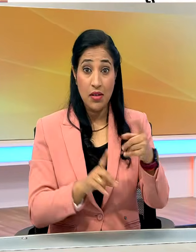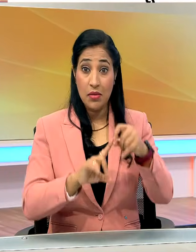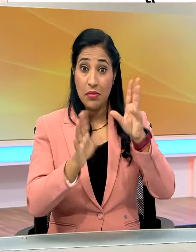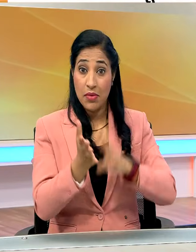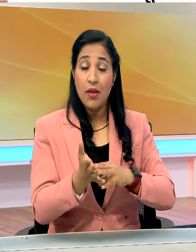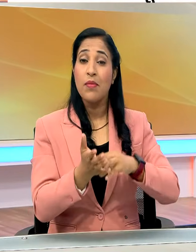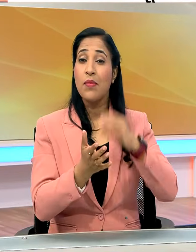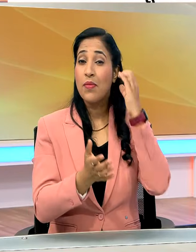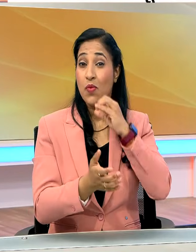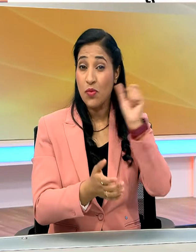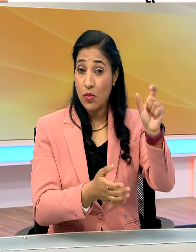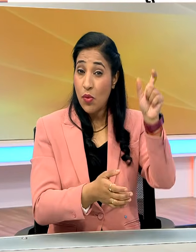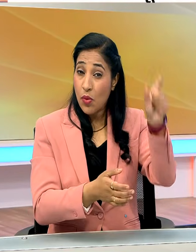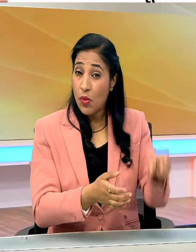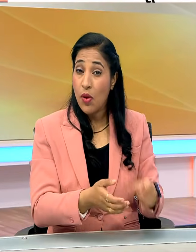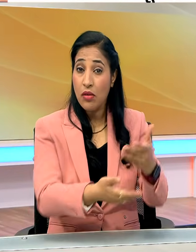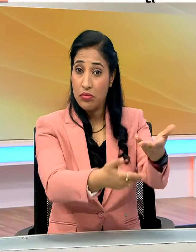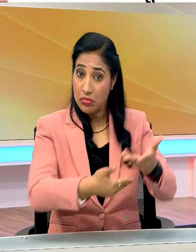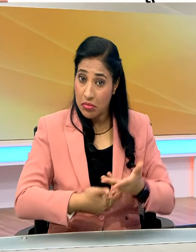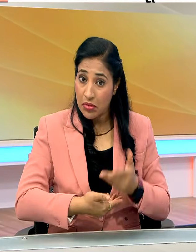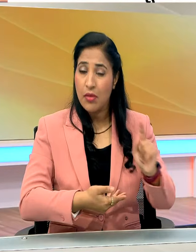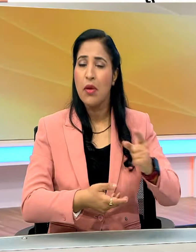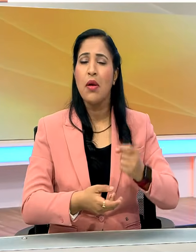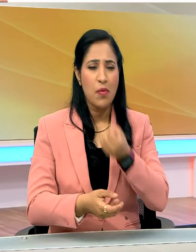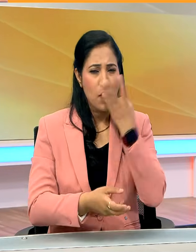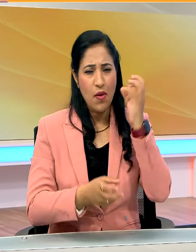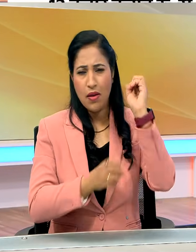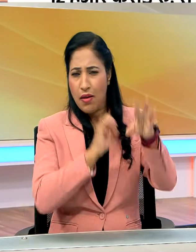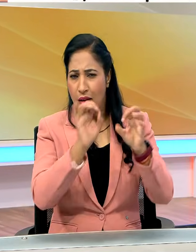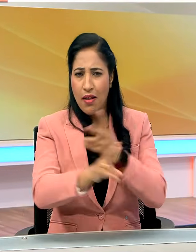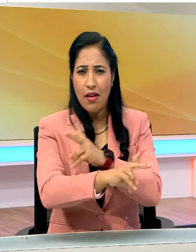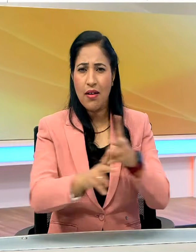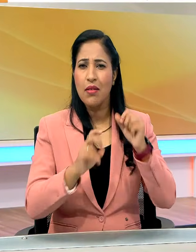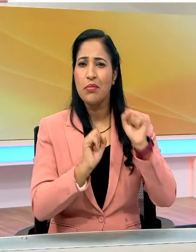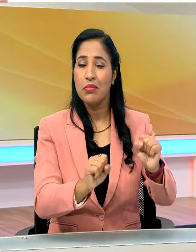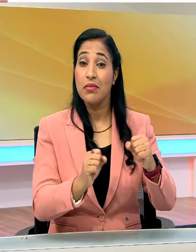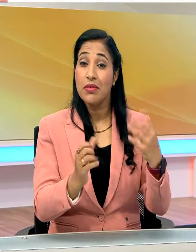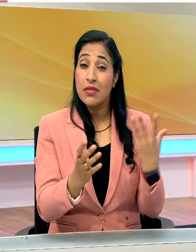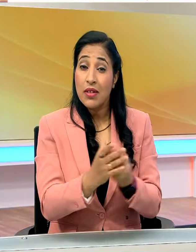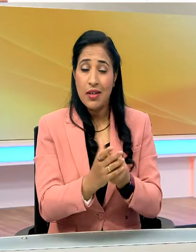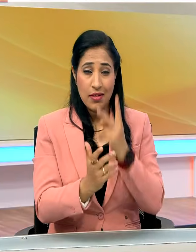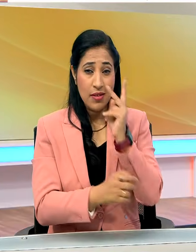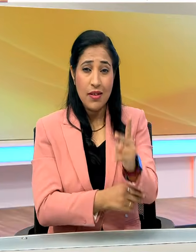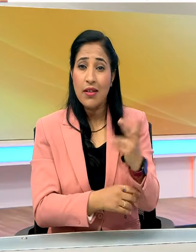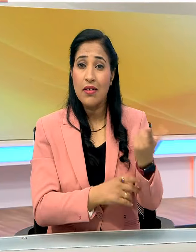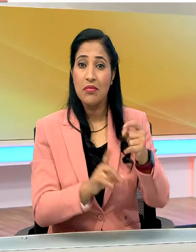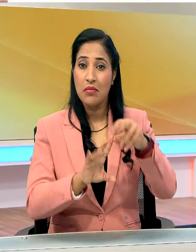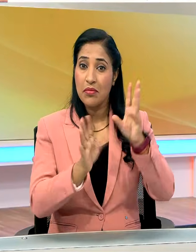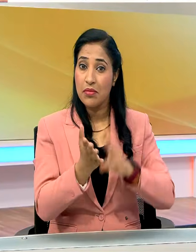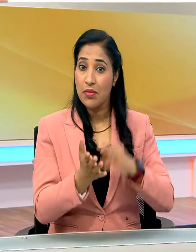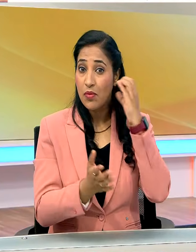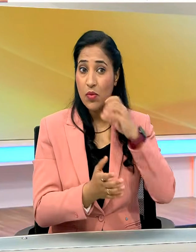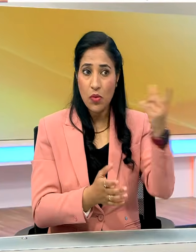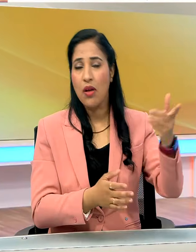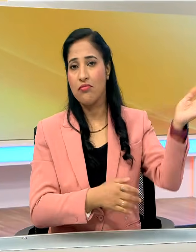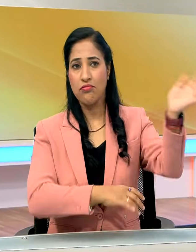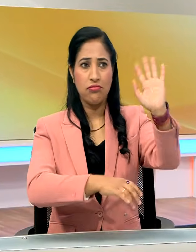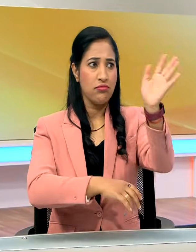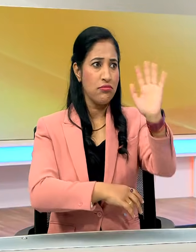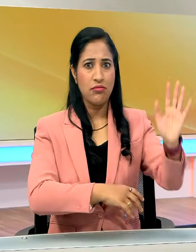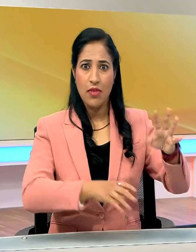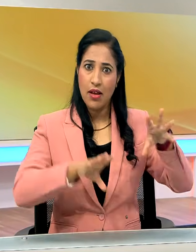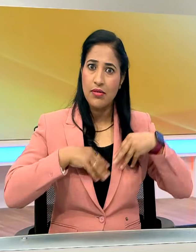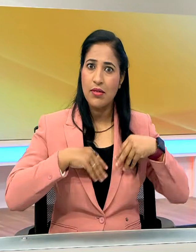का स्वागत करता नजर आया, उनका अभिनंदन करता हुआ, और साथ ही हमने देखा प्रधानमंत्री ने भी इन सभी का अभिनंदन स्वीकार